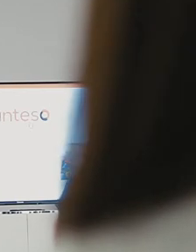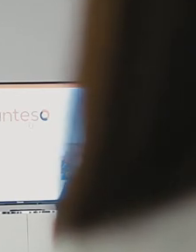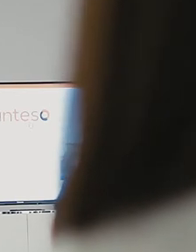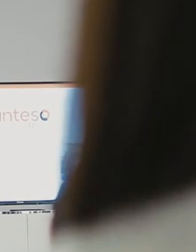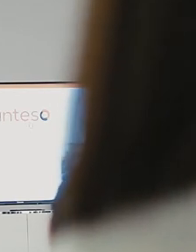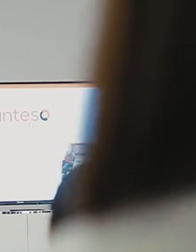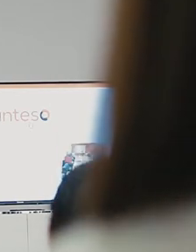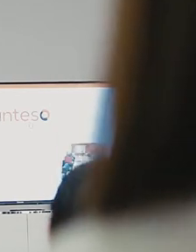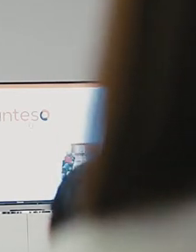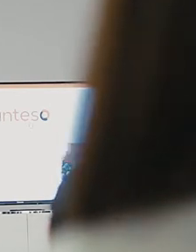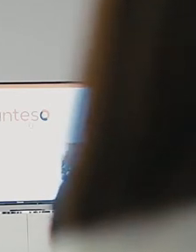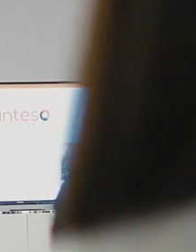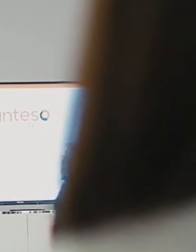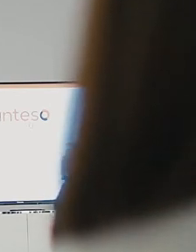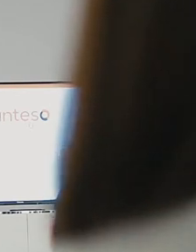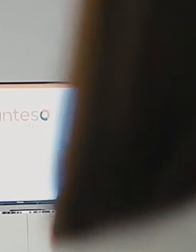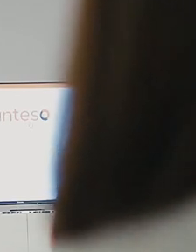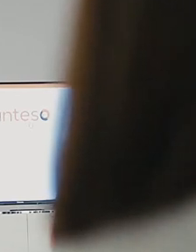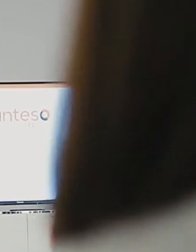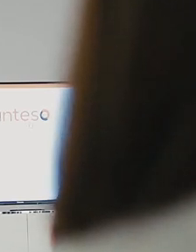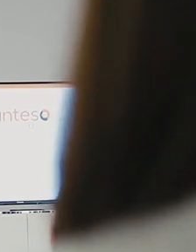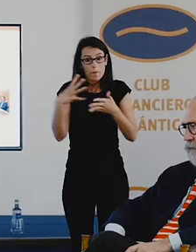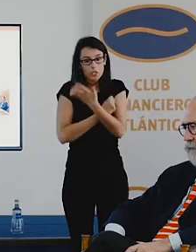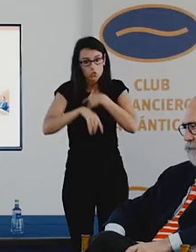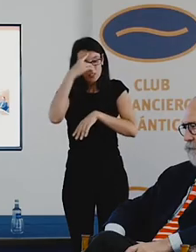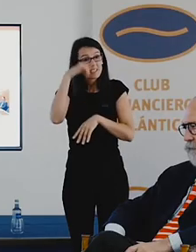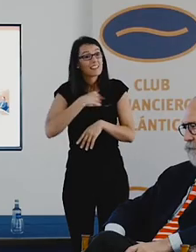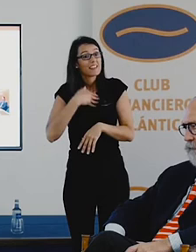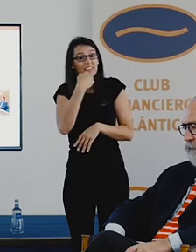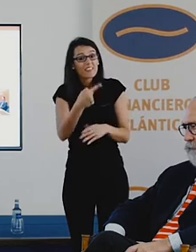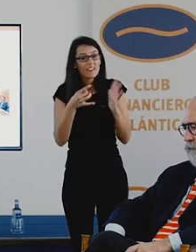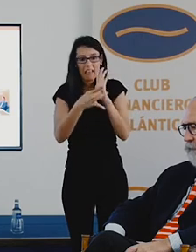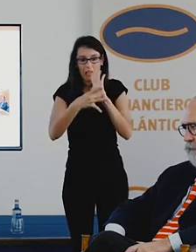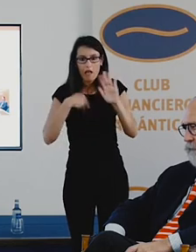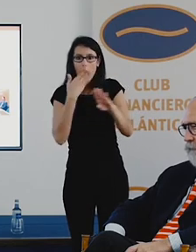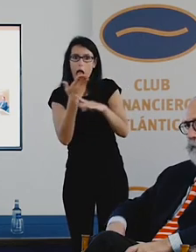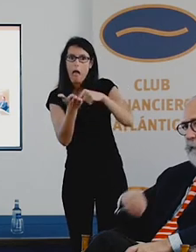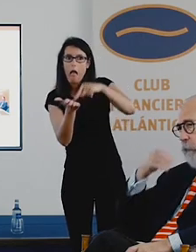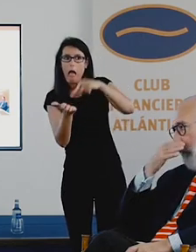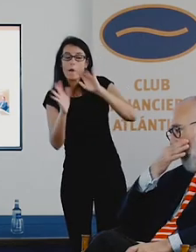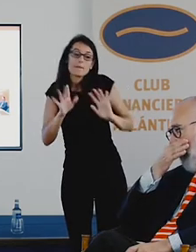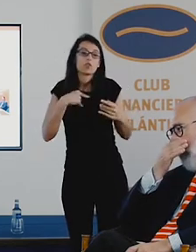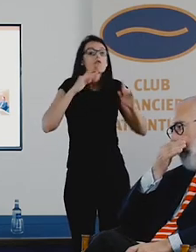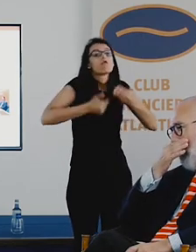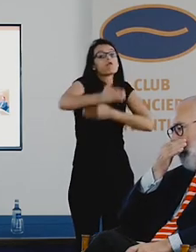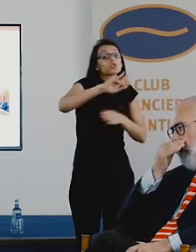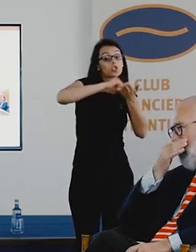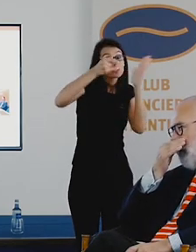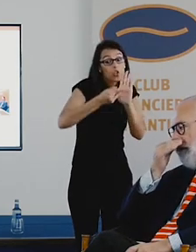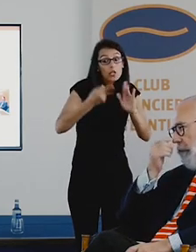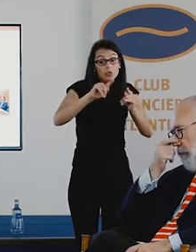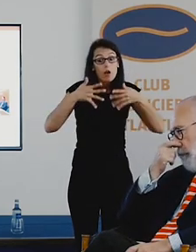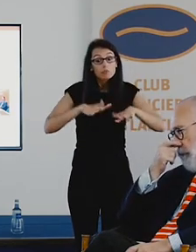eso. Pues claro que tenemos que comer, no es un tema de caridad. Aquí no venimos a pedir nada, pero si haces una tecnología que satisfaga a